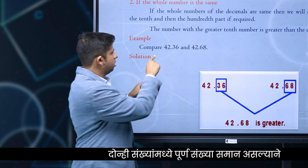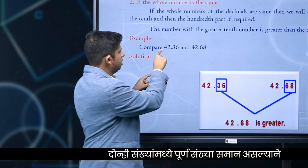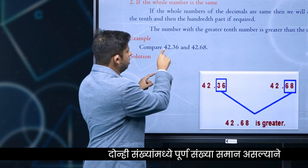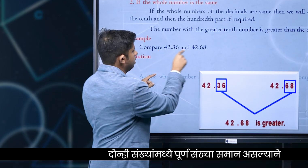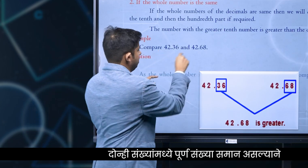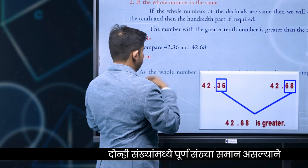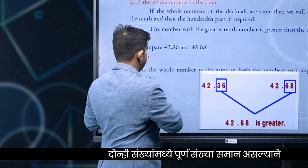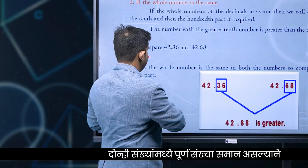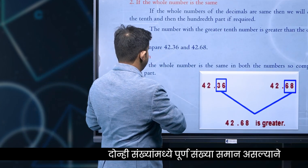असल्याने